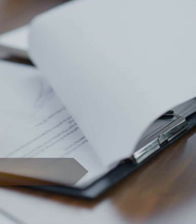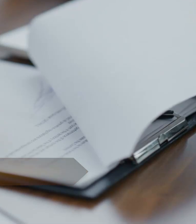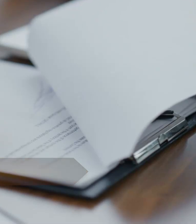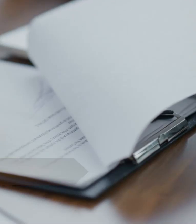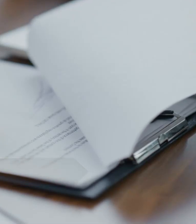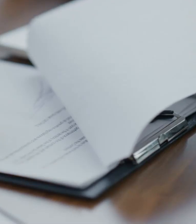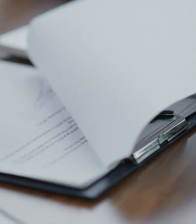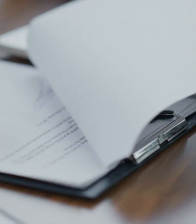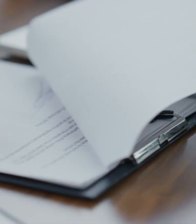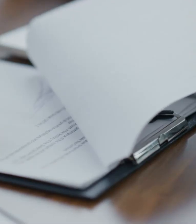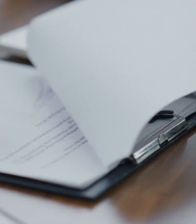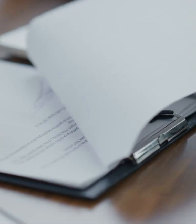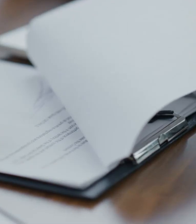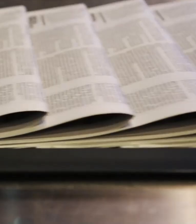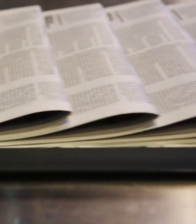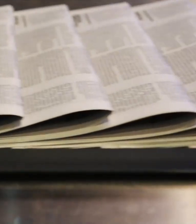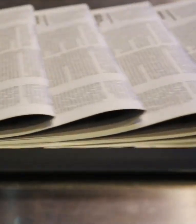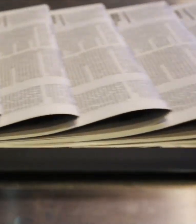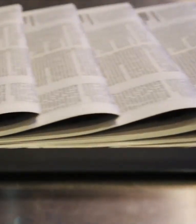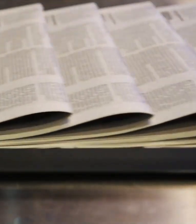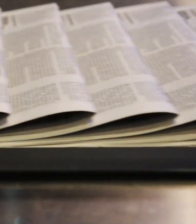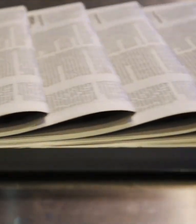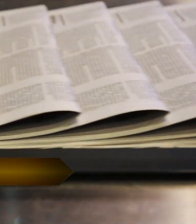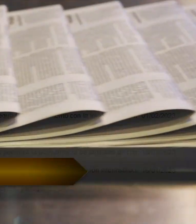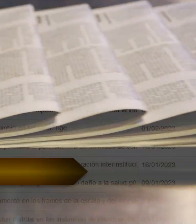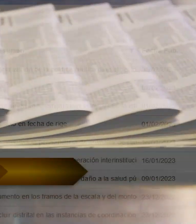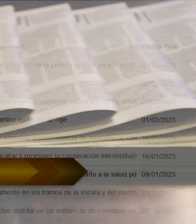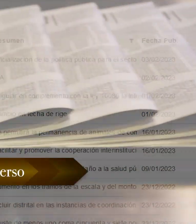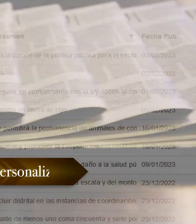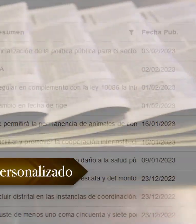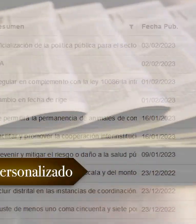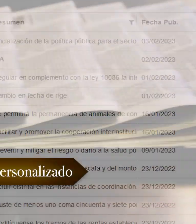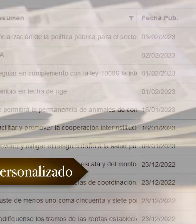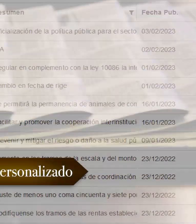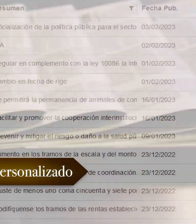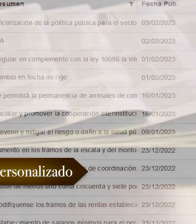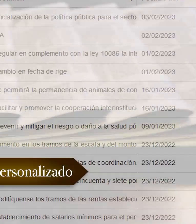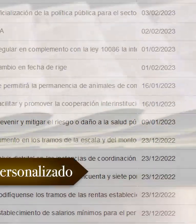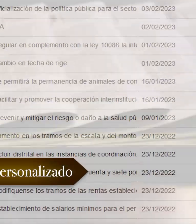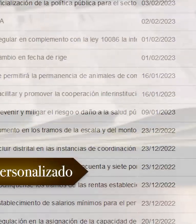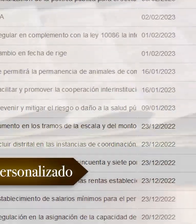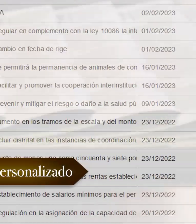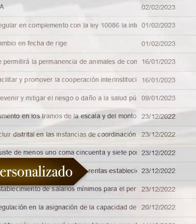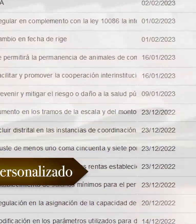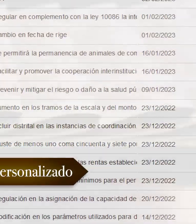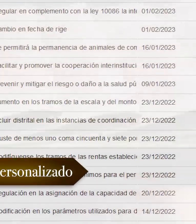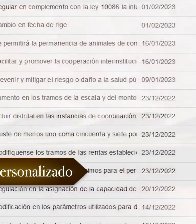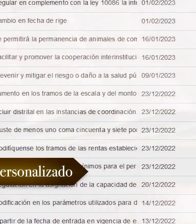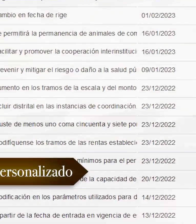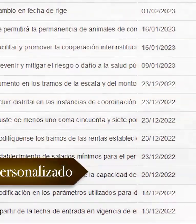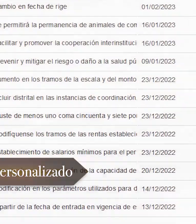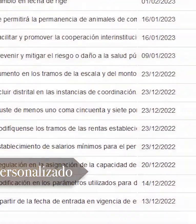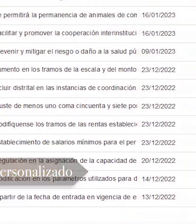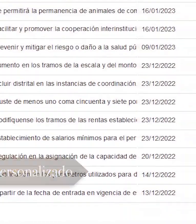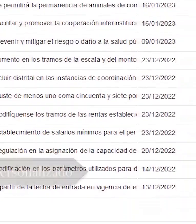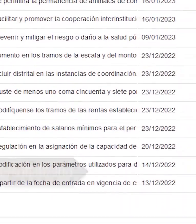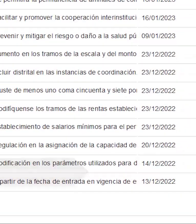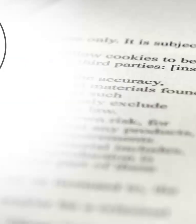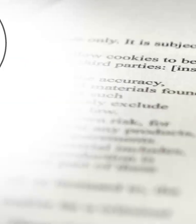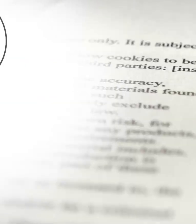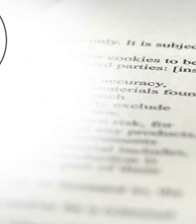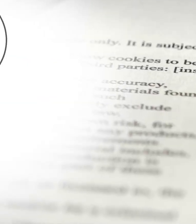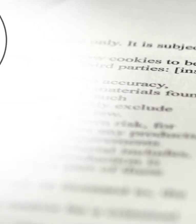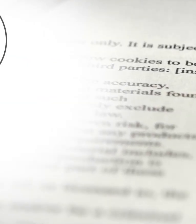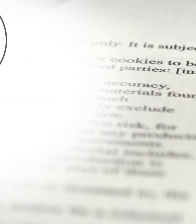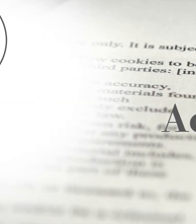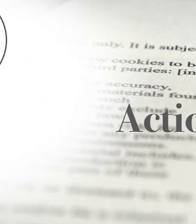adaptarse para su cumplimiento de forma constante alcanzar o mantener una certificación exige aún más actualizar las operaciones día a día